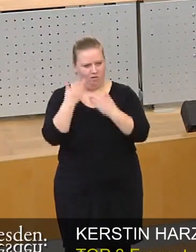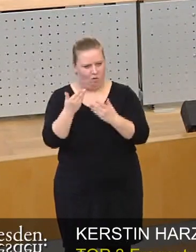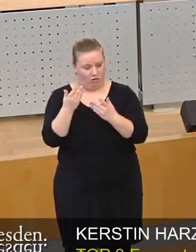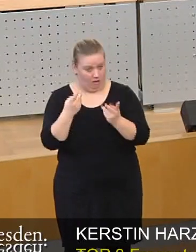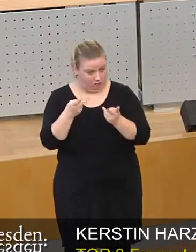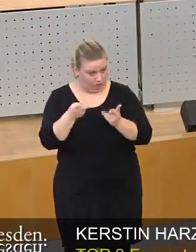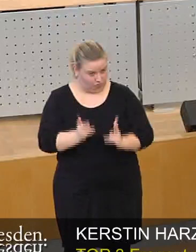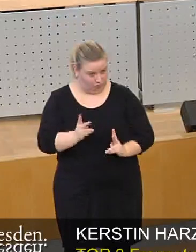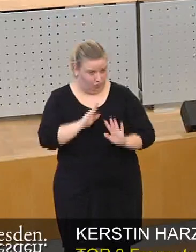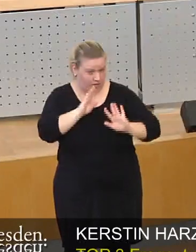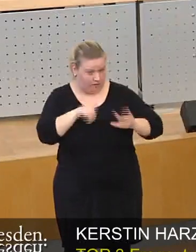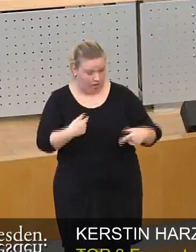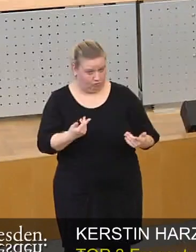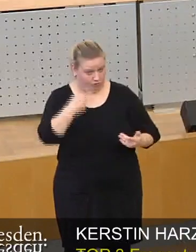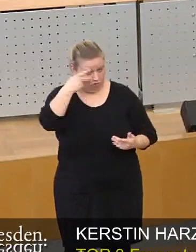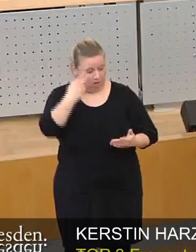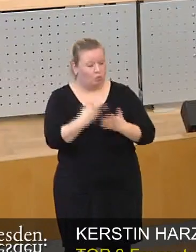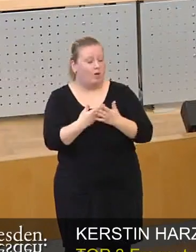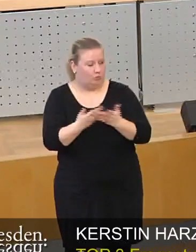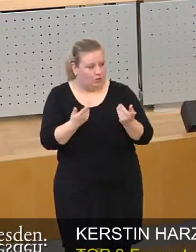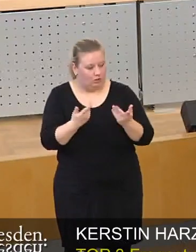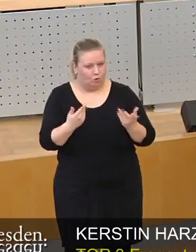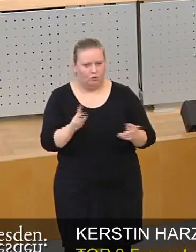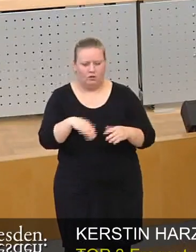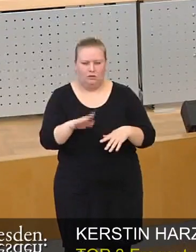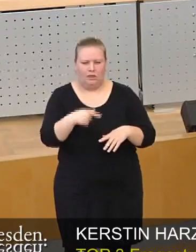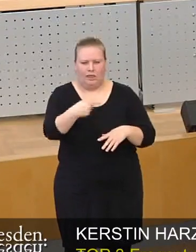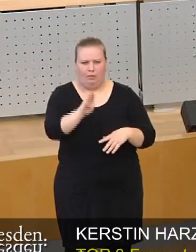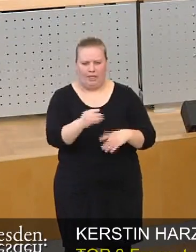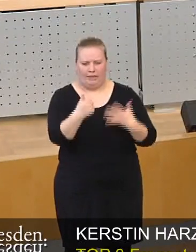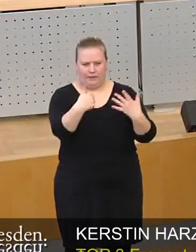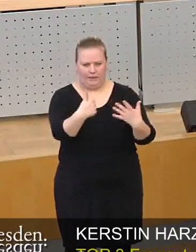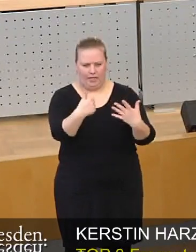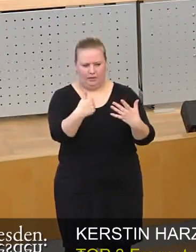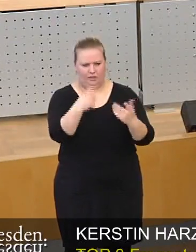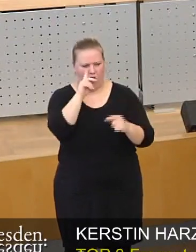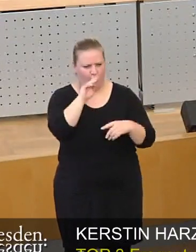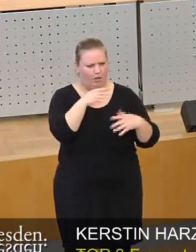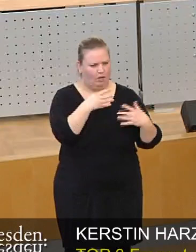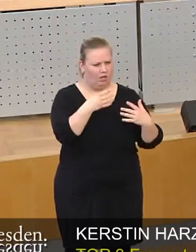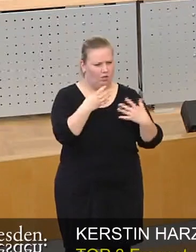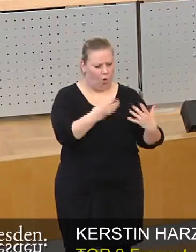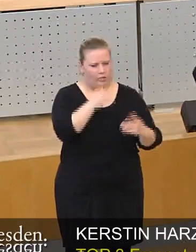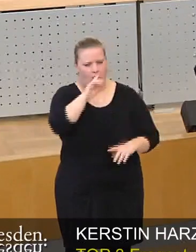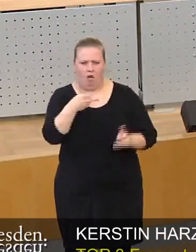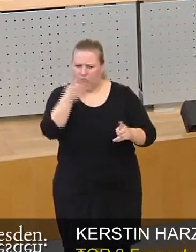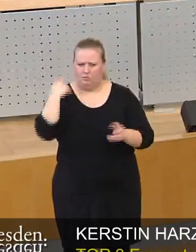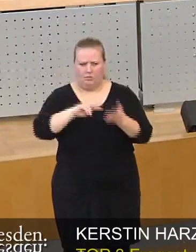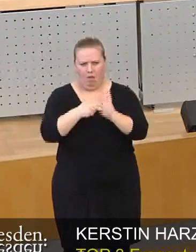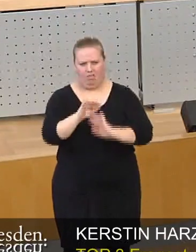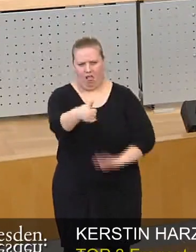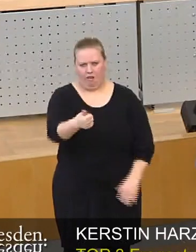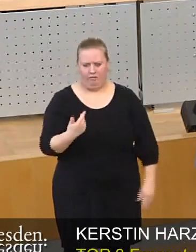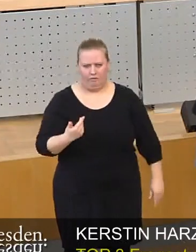vorgetragen. Oder habe ich das falsch verstanden? Zum Beispiel. Und bei GB6 war auch eine, ich glaube 9 statt 11, so, wenn ich mir das richtig geschrieben